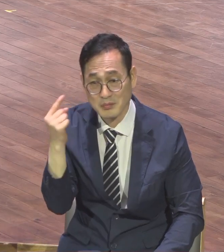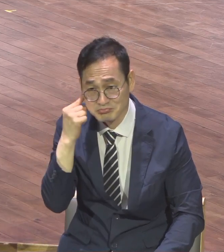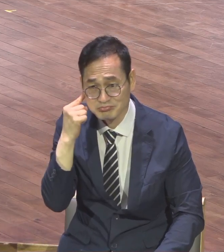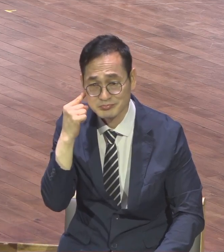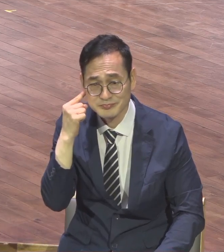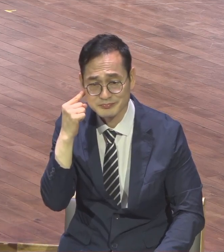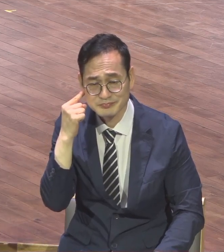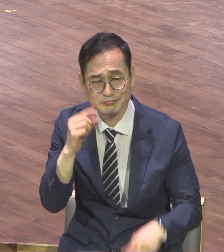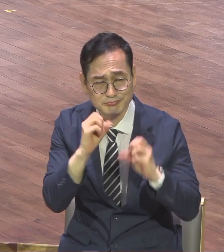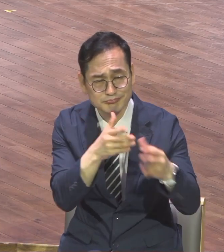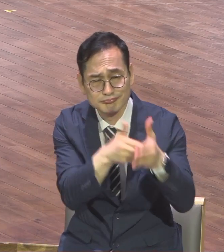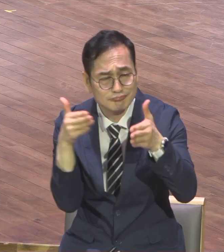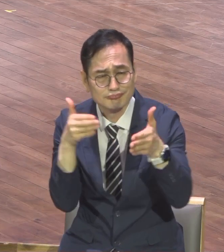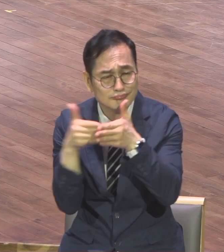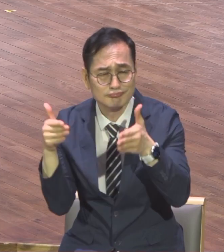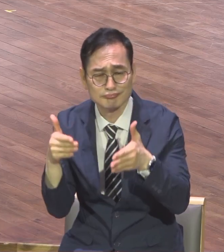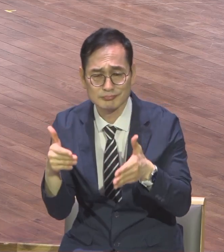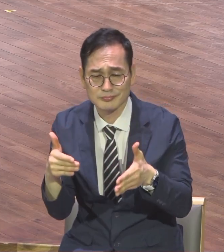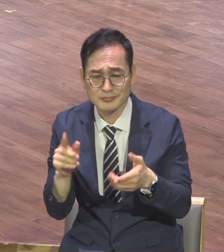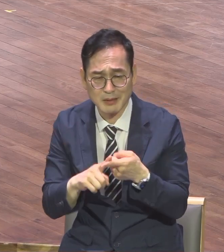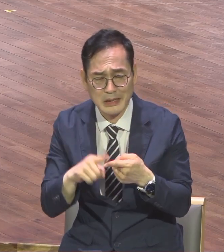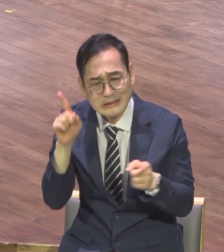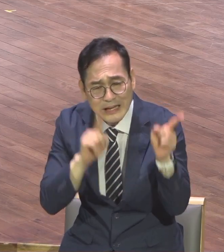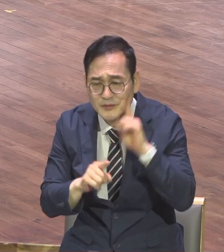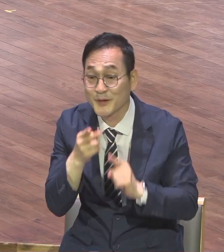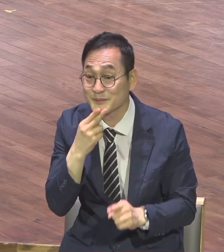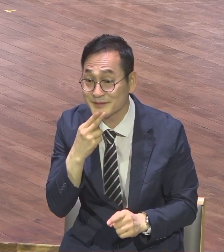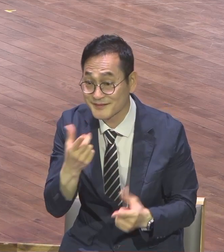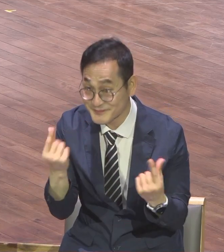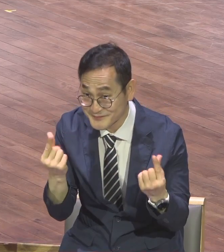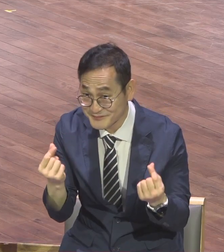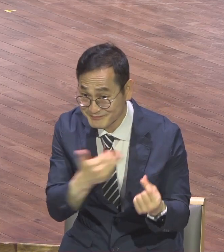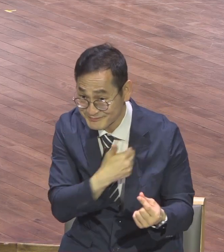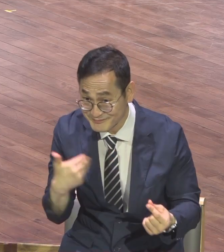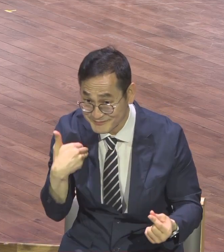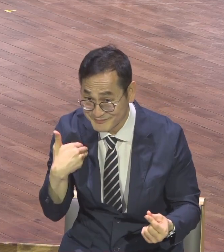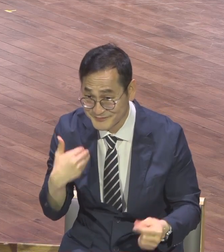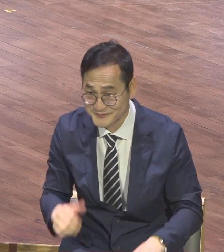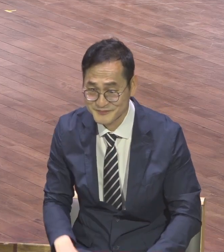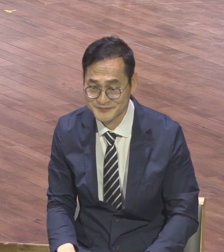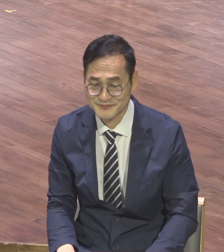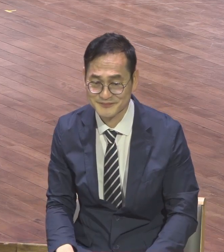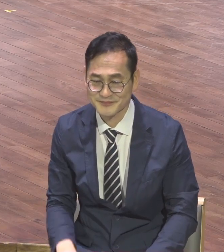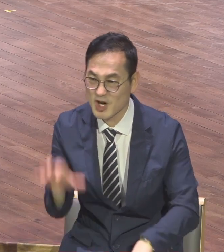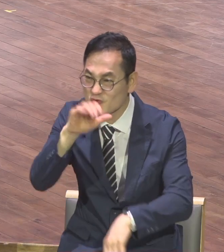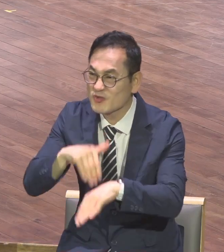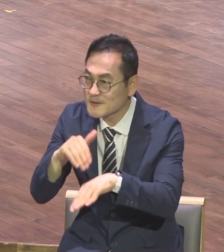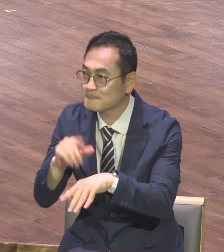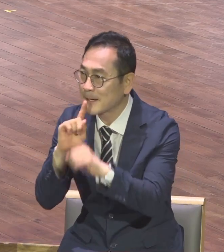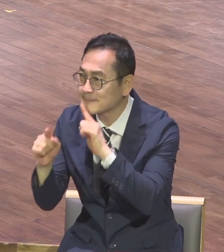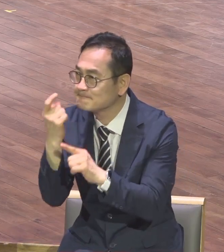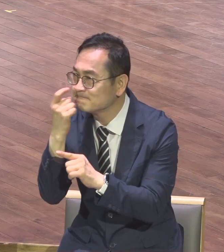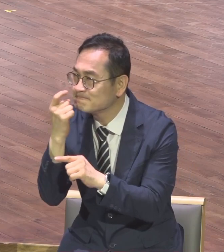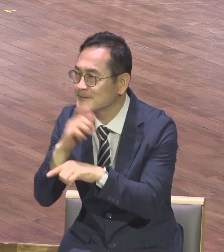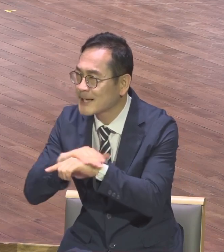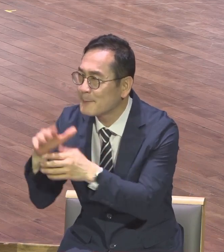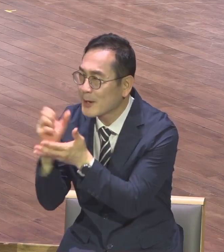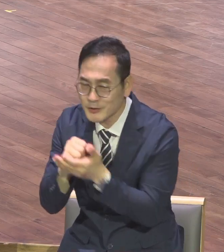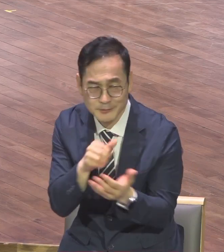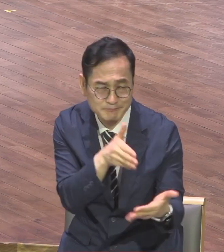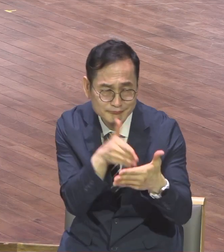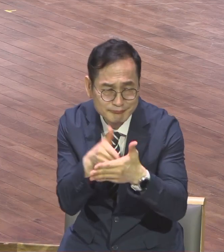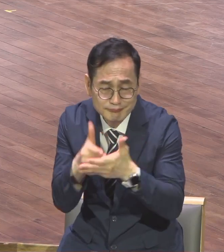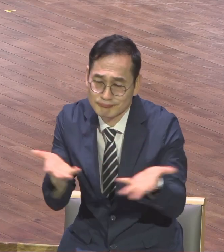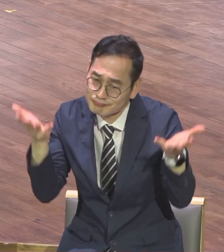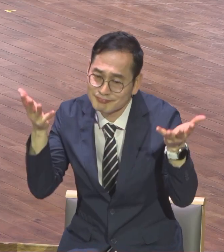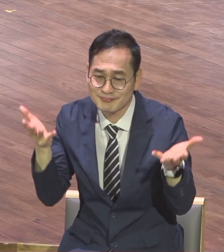여러분들은 어떤 말을 해도 시험 안 당해. 30년 동안 훈련 받아가지고. 아멘. 영적